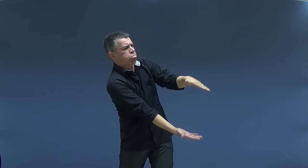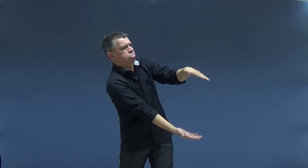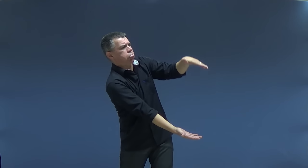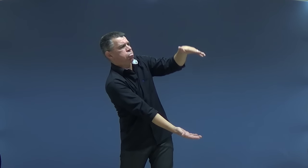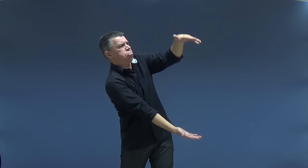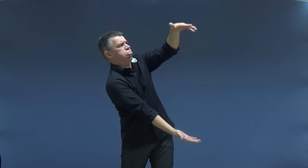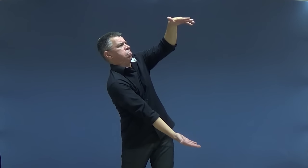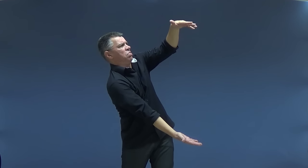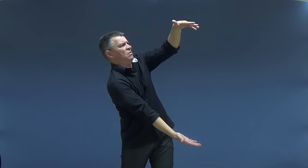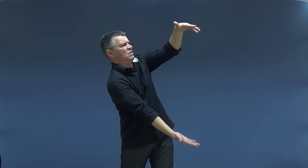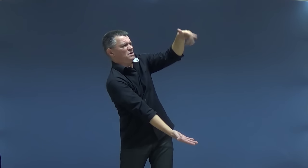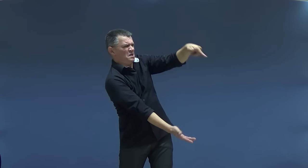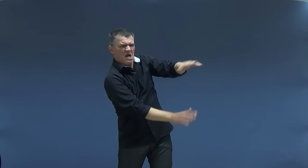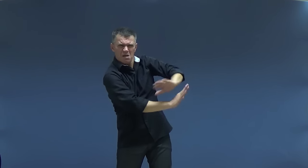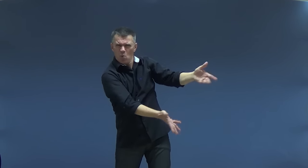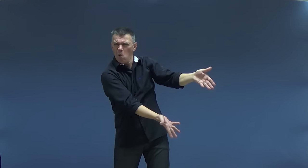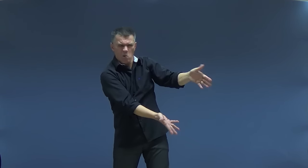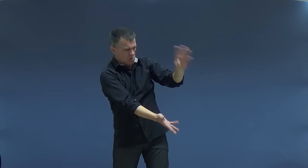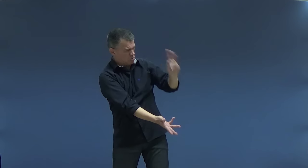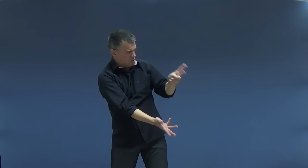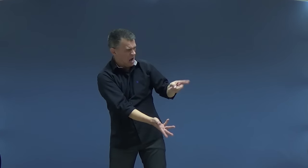aumentando a tua pilha de jornal ali, não é verdade?